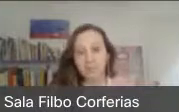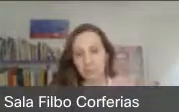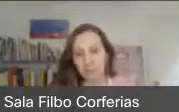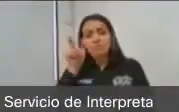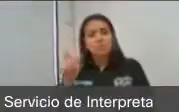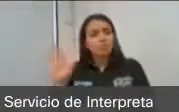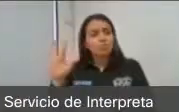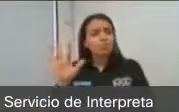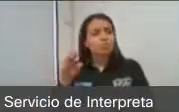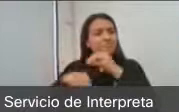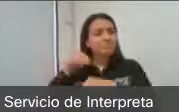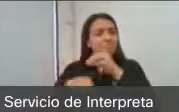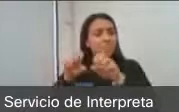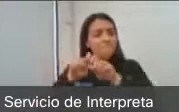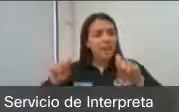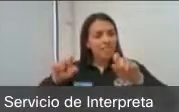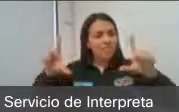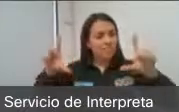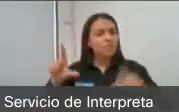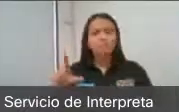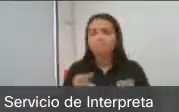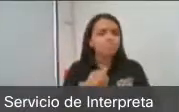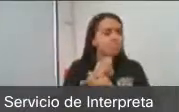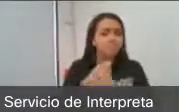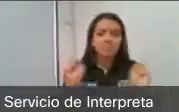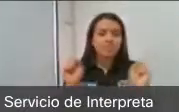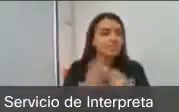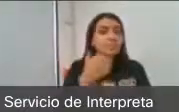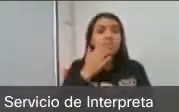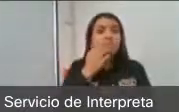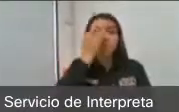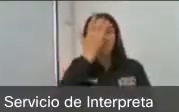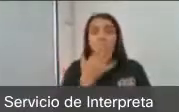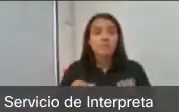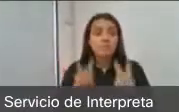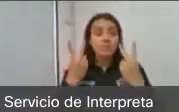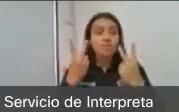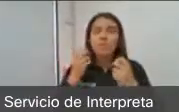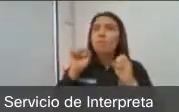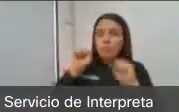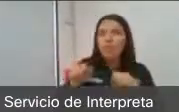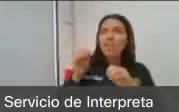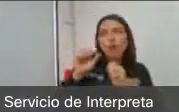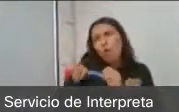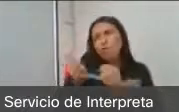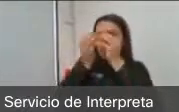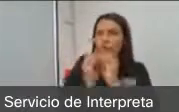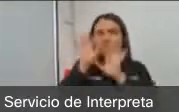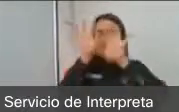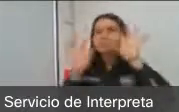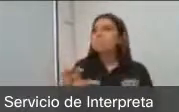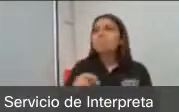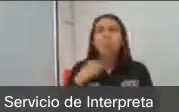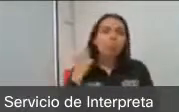fue posible. No es posible que al live se vaya de otra forma. O sea, fuimos hasta allá, hasta el punto